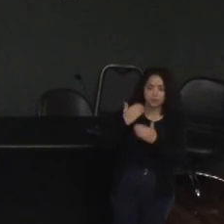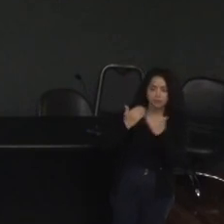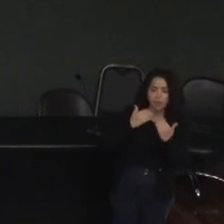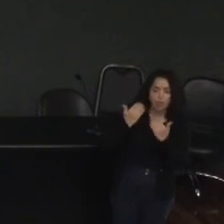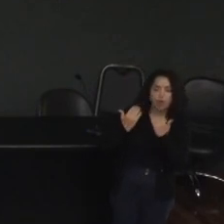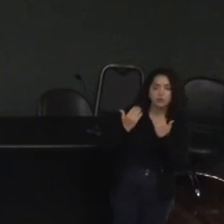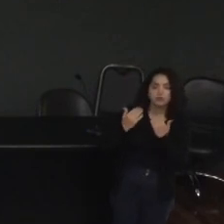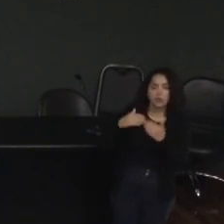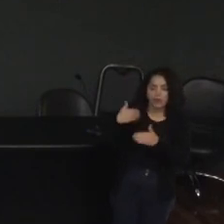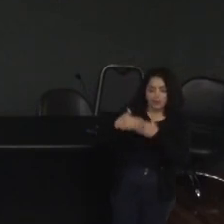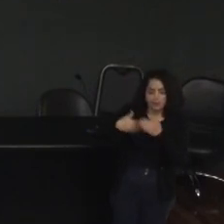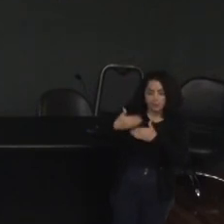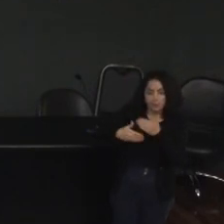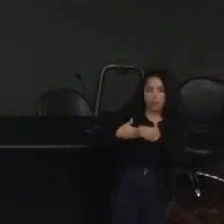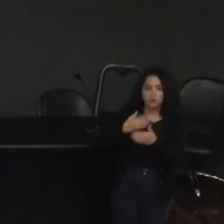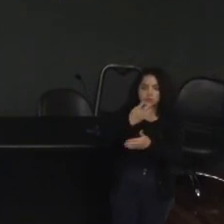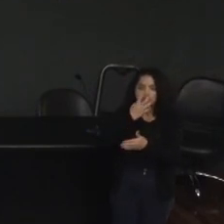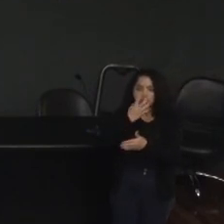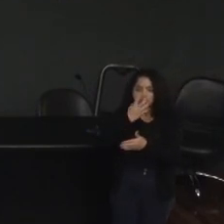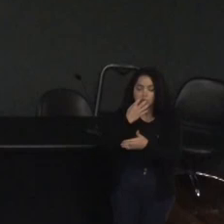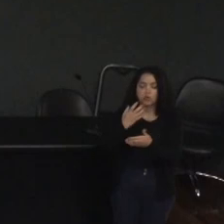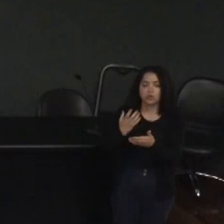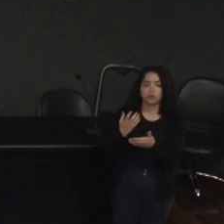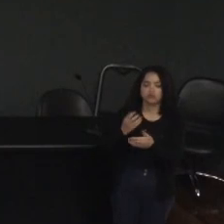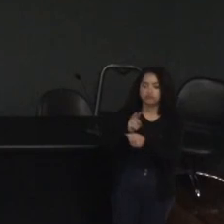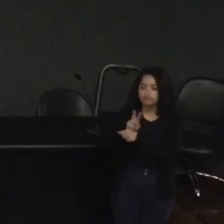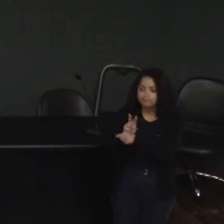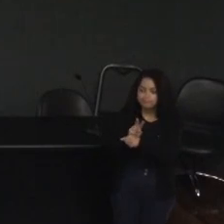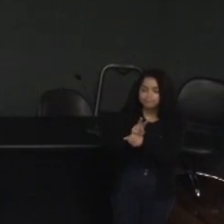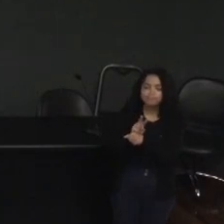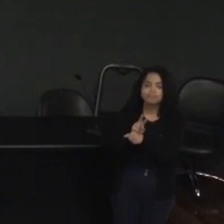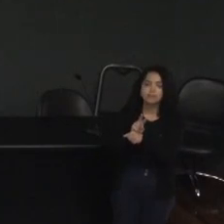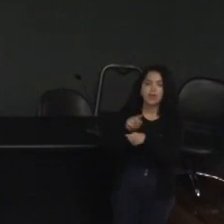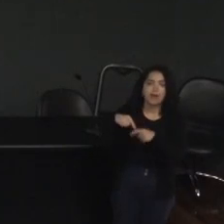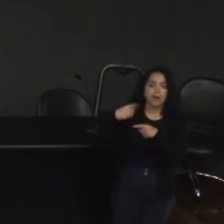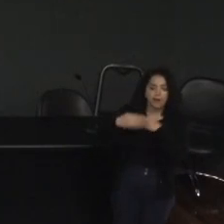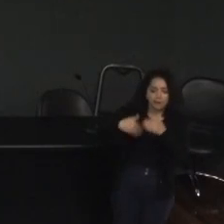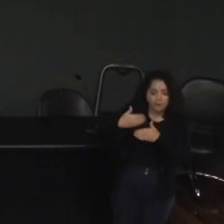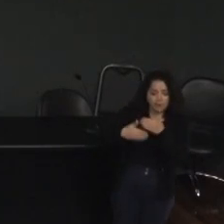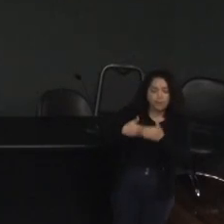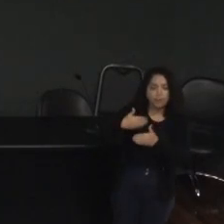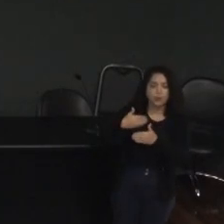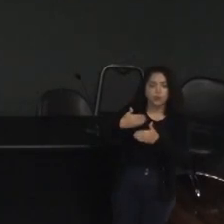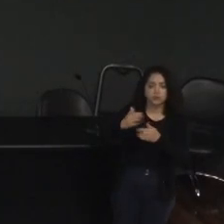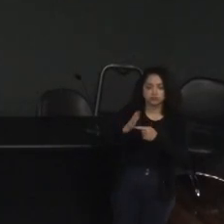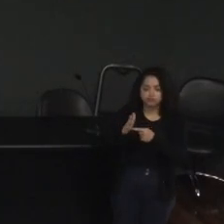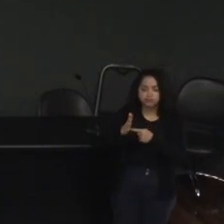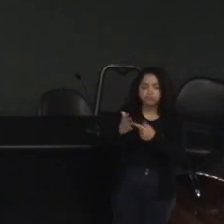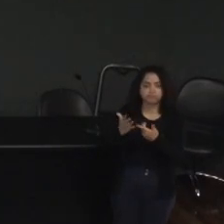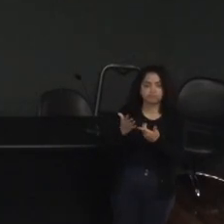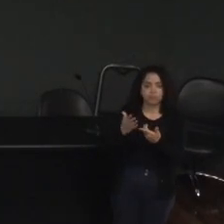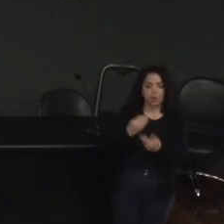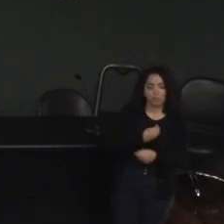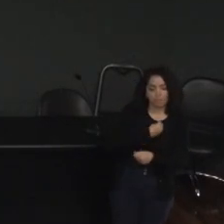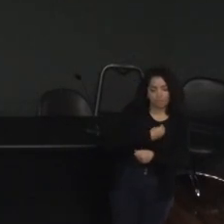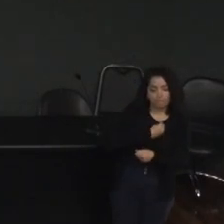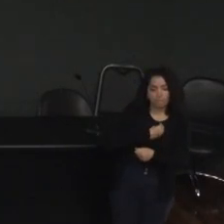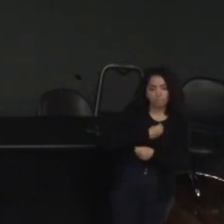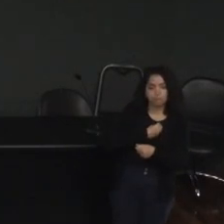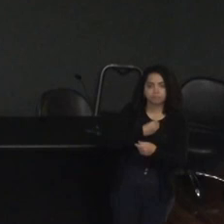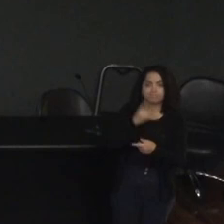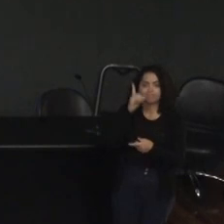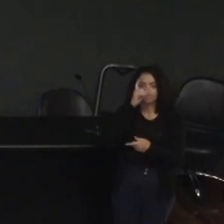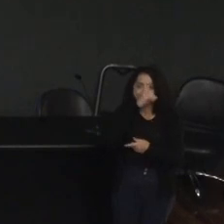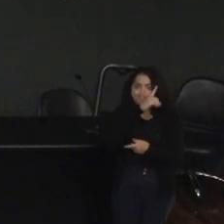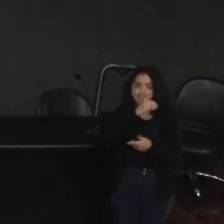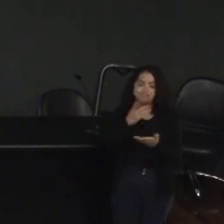das 24 horas já entra cachorro porque né depois de 48 horas já pode entrar máquina porque a chance de ter alguém vivo É muito difícil você